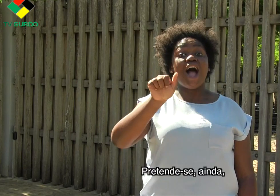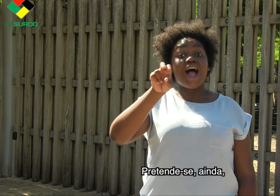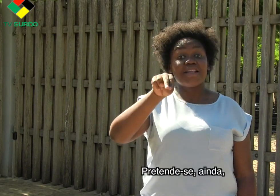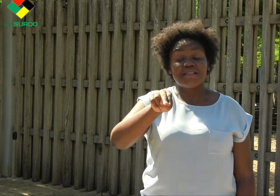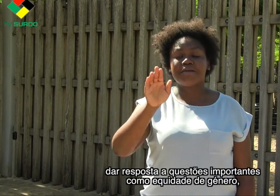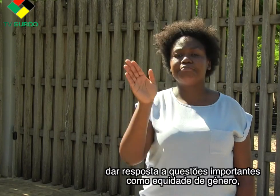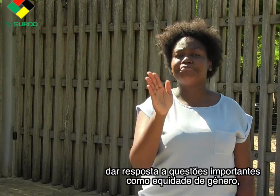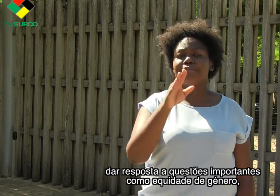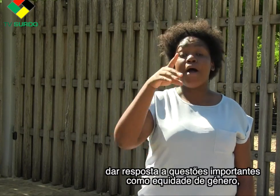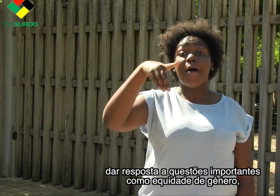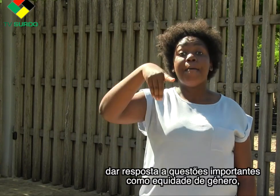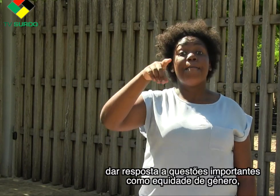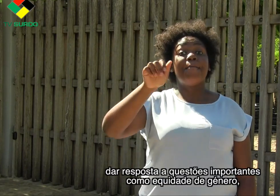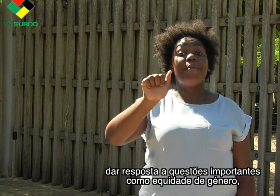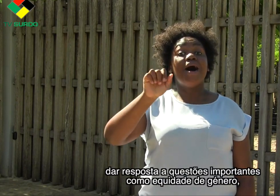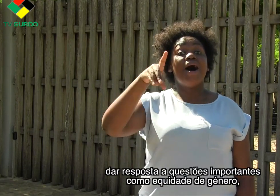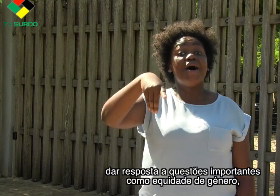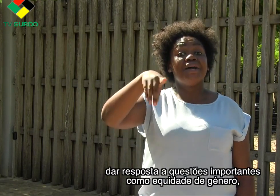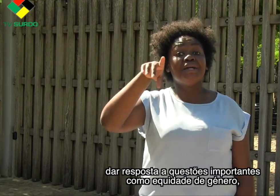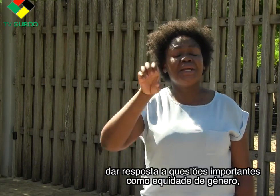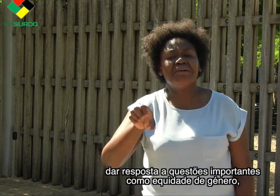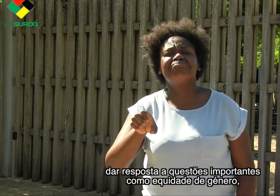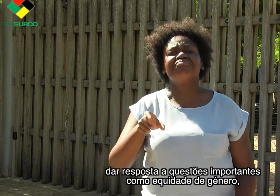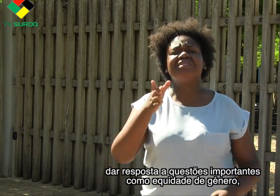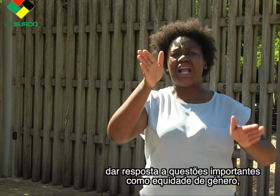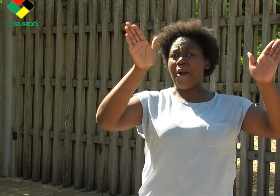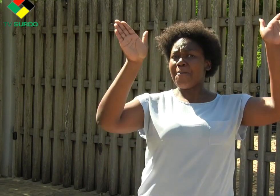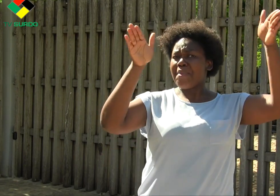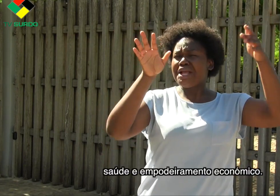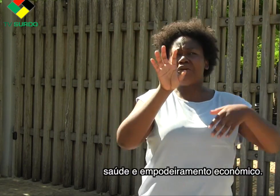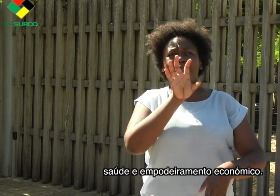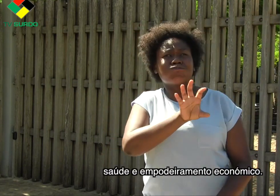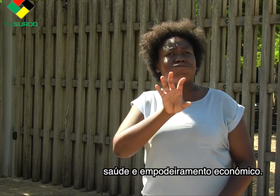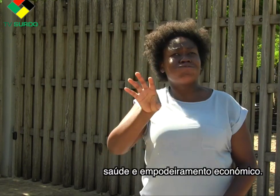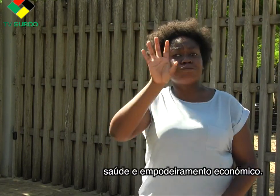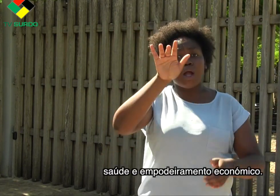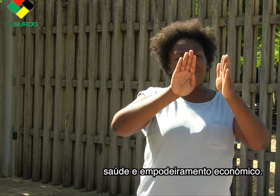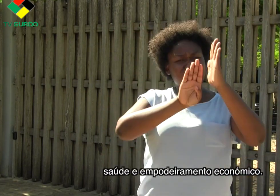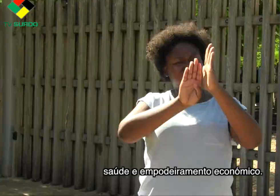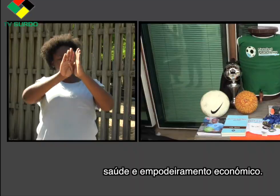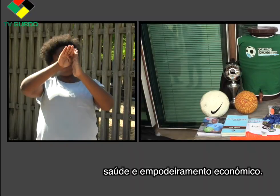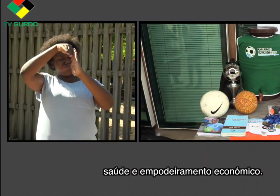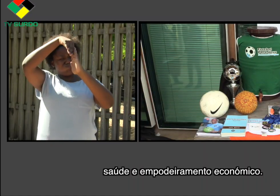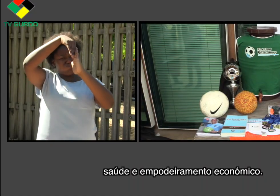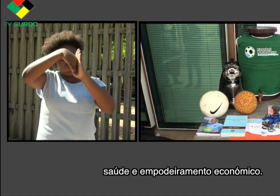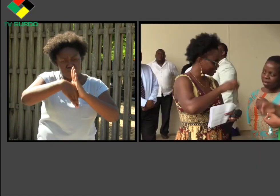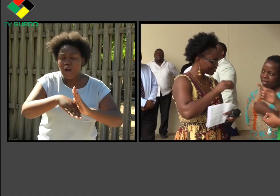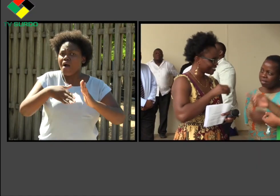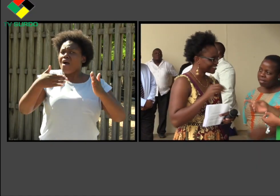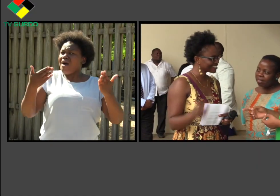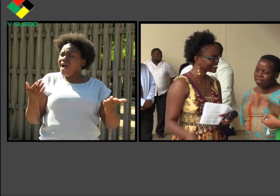Pretende-se ainda dar resposta a questões importantes como equidade de gênero, saúde e empoderamento econômico.